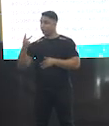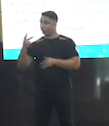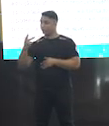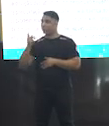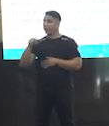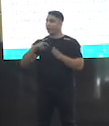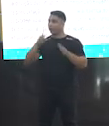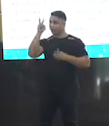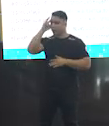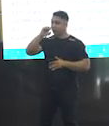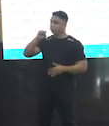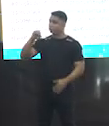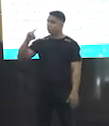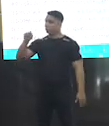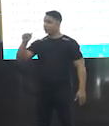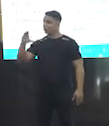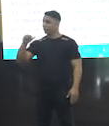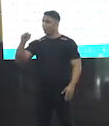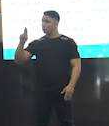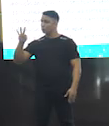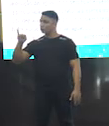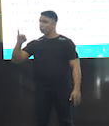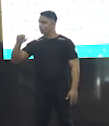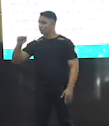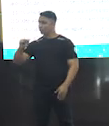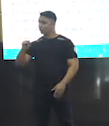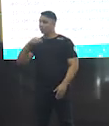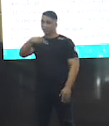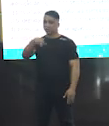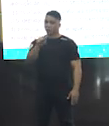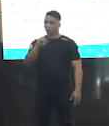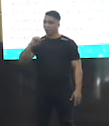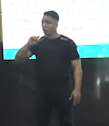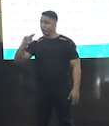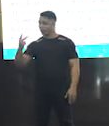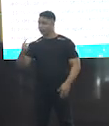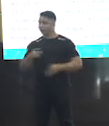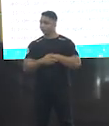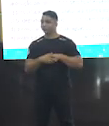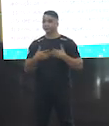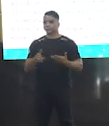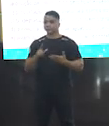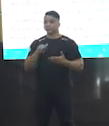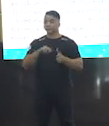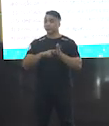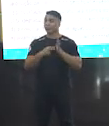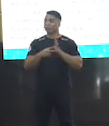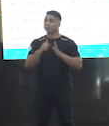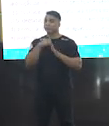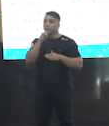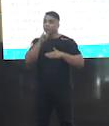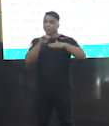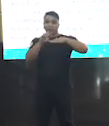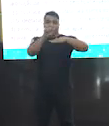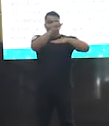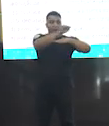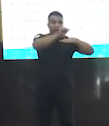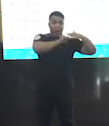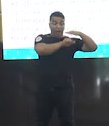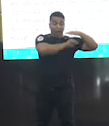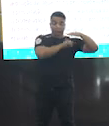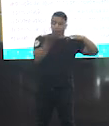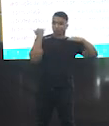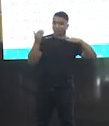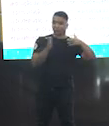cáustica. Gente, se eu tinha um ácido e eu estou colocando uma base, essa